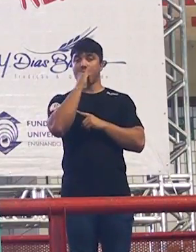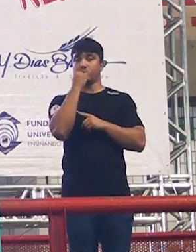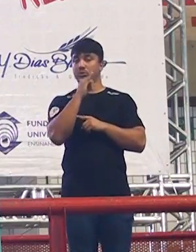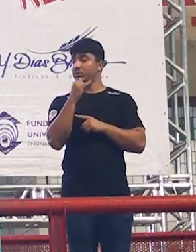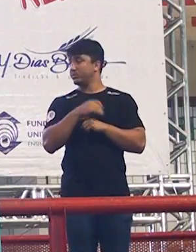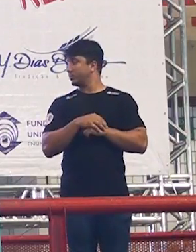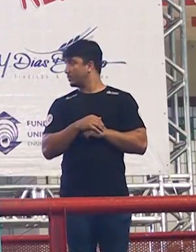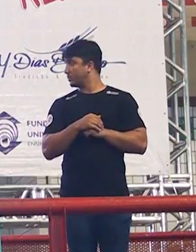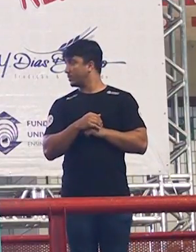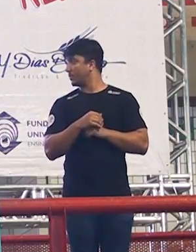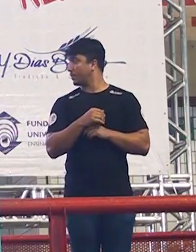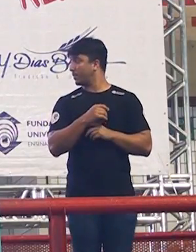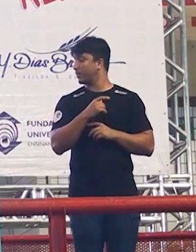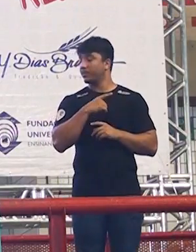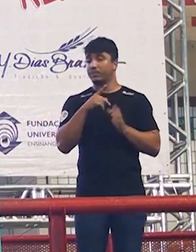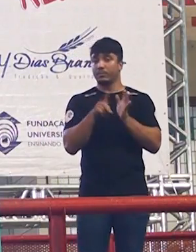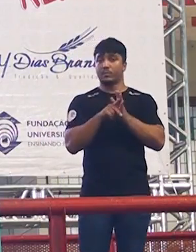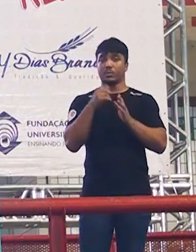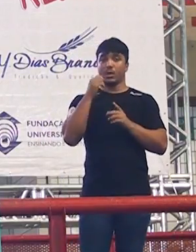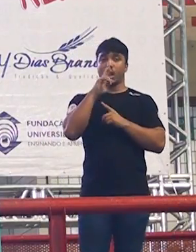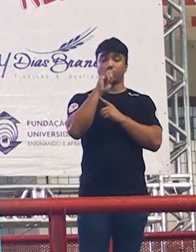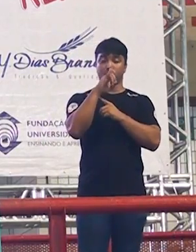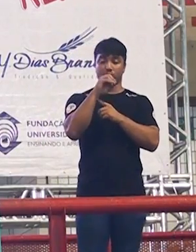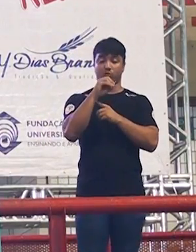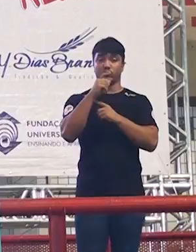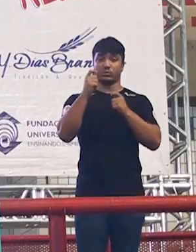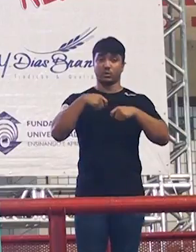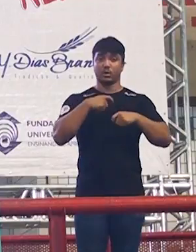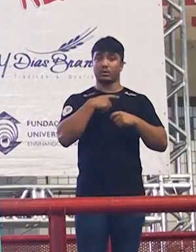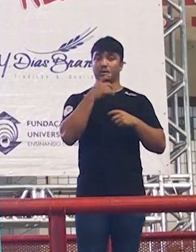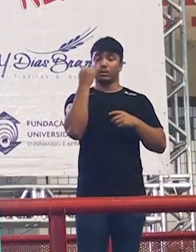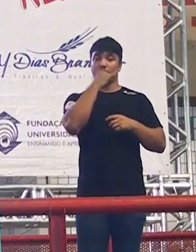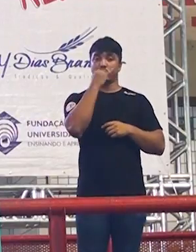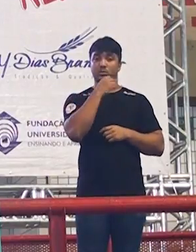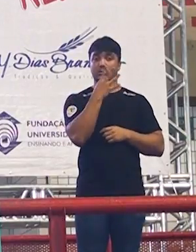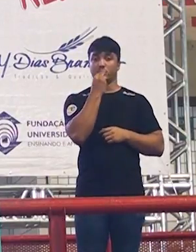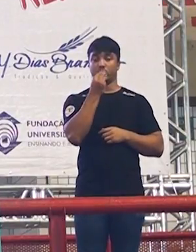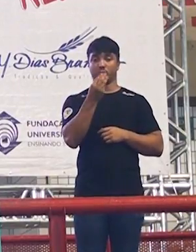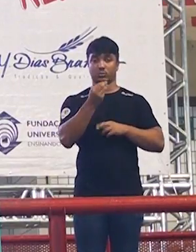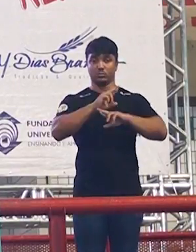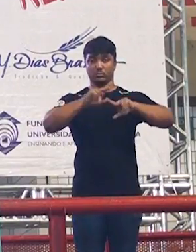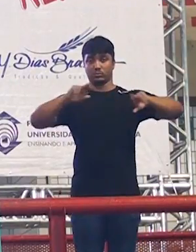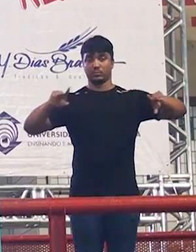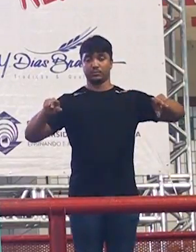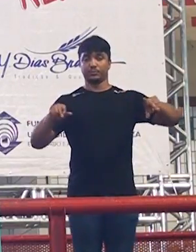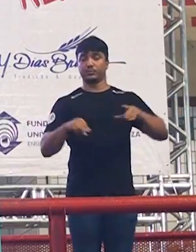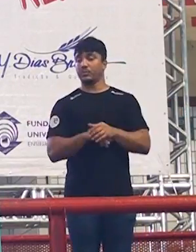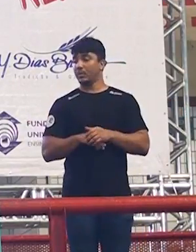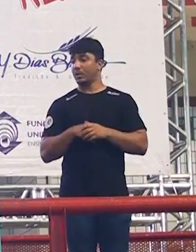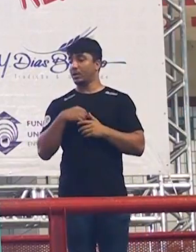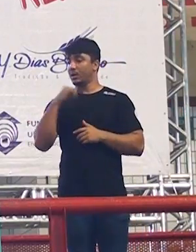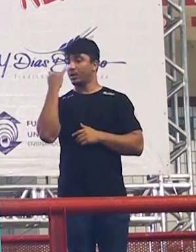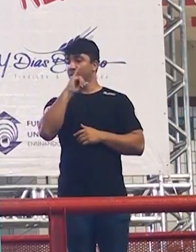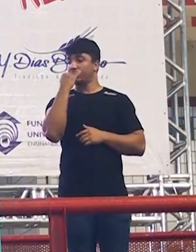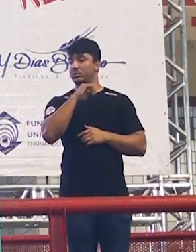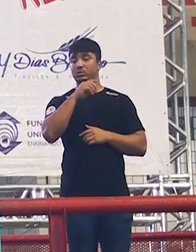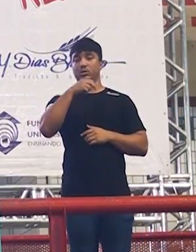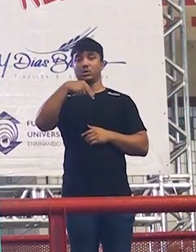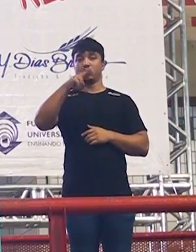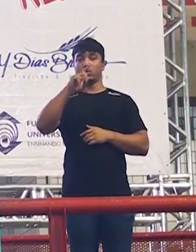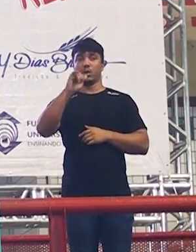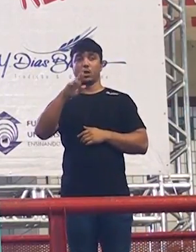Tá? Os fenômenos radioativos liberam muita energia. Então, a energia nuclear é produzida